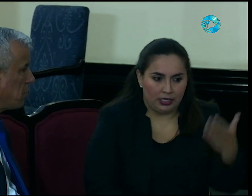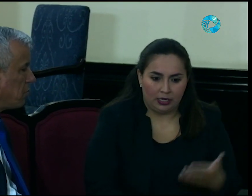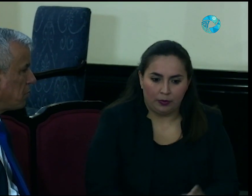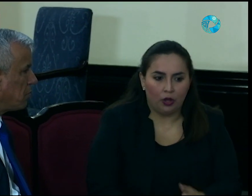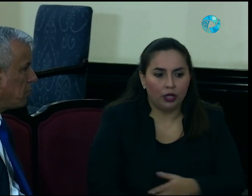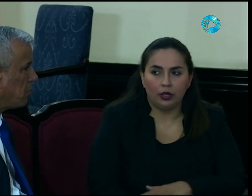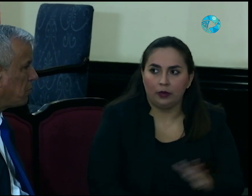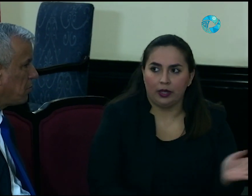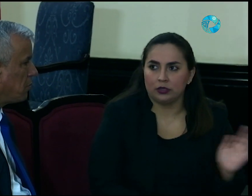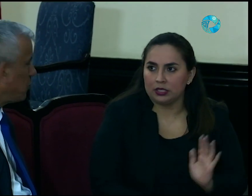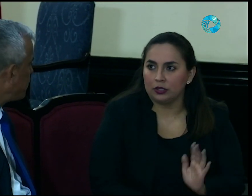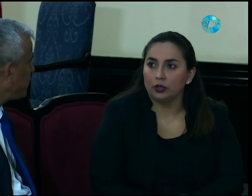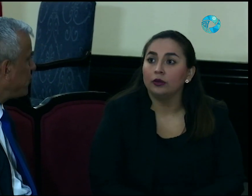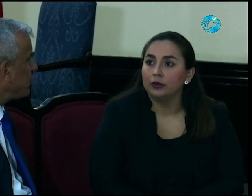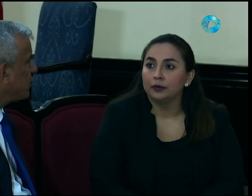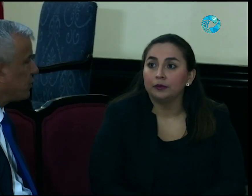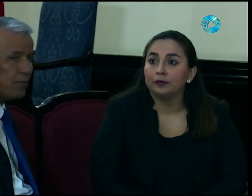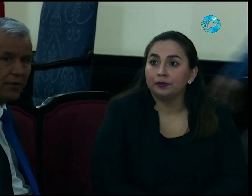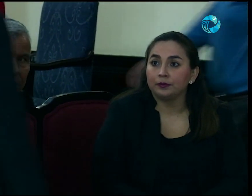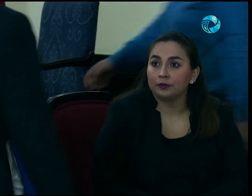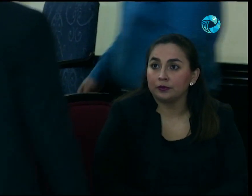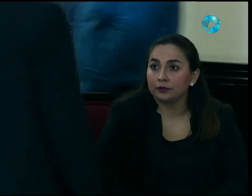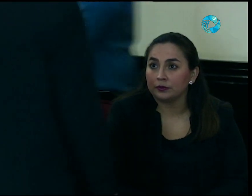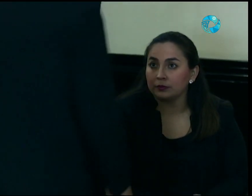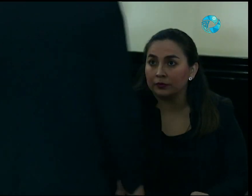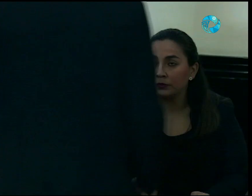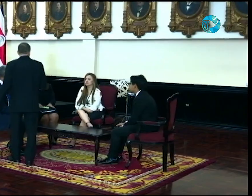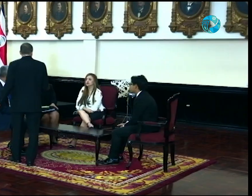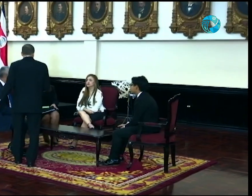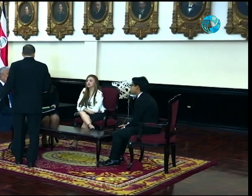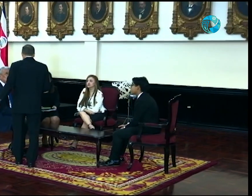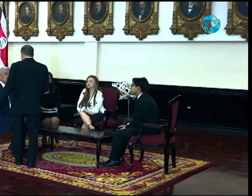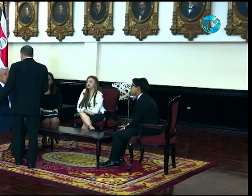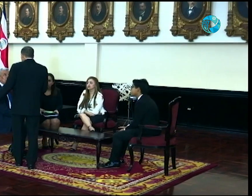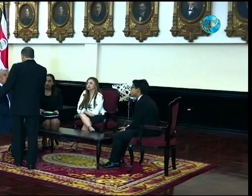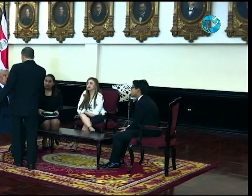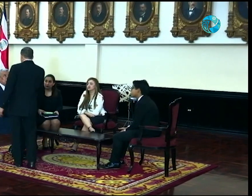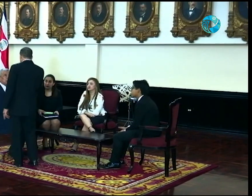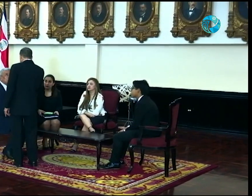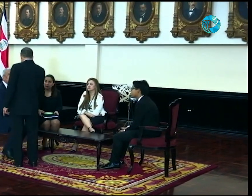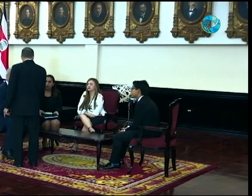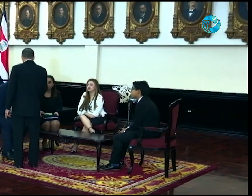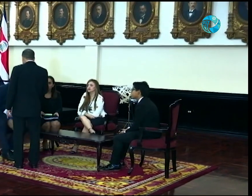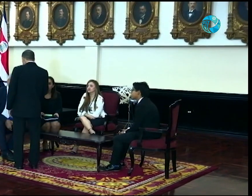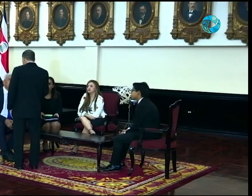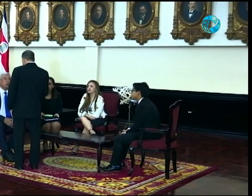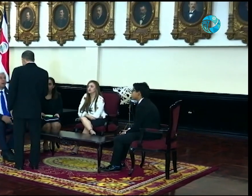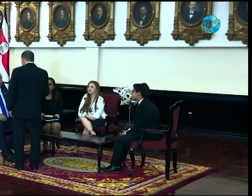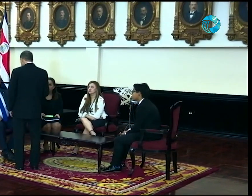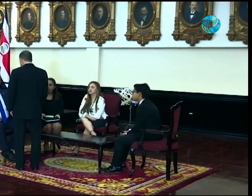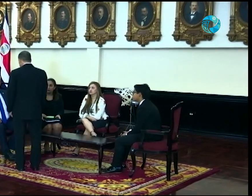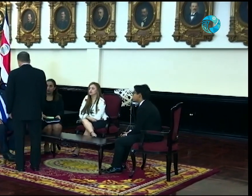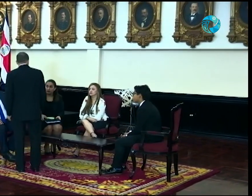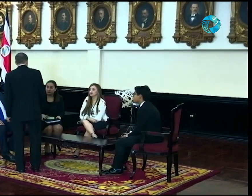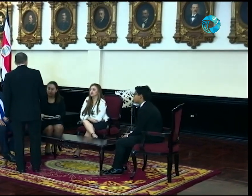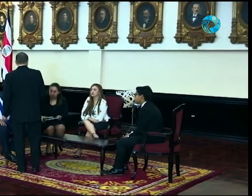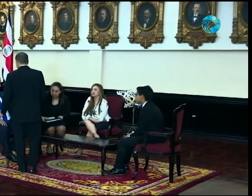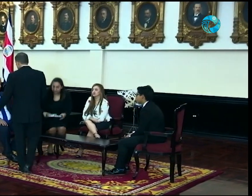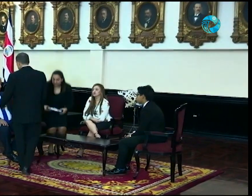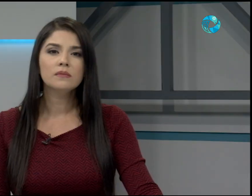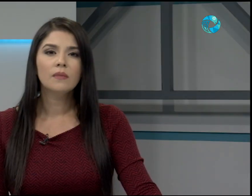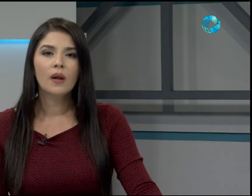y críticas por la UPAD, que ya desembocó en una investigación judicial en la Fiscalía y otra política en el